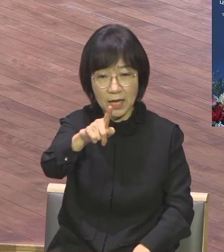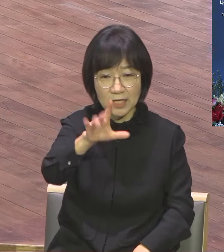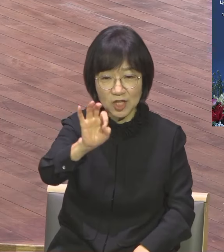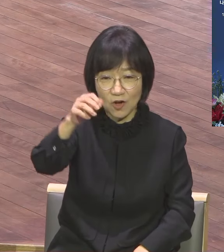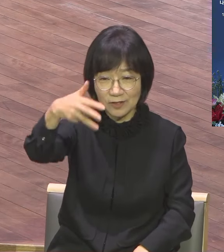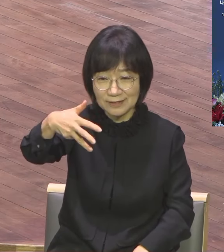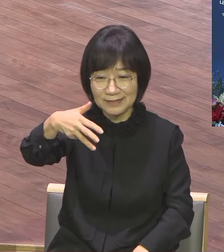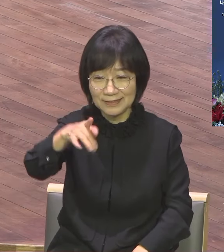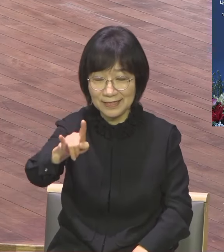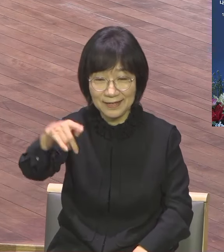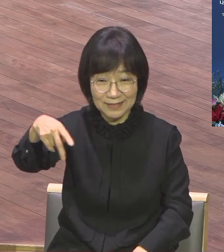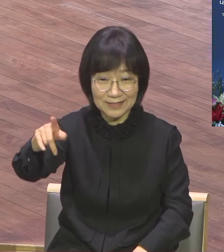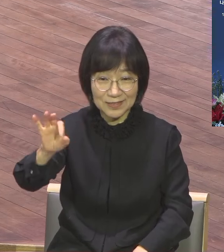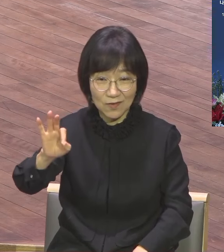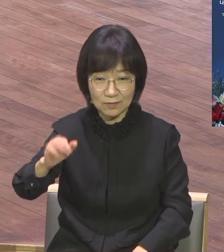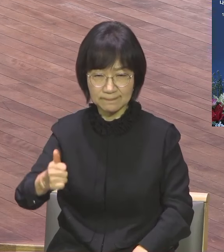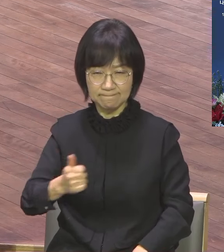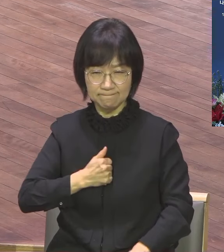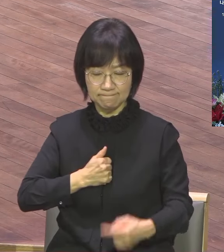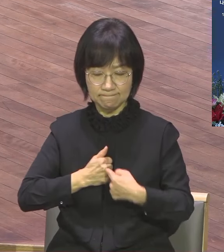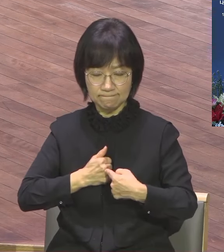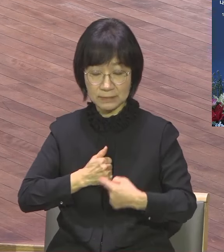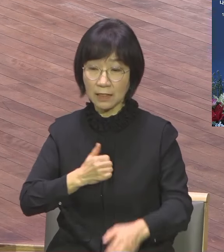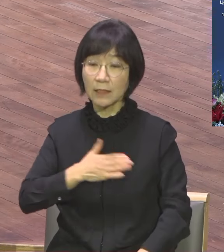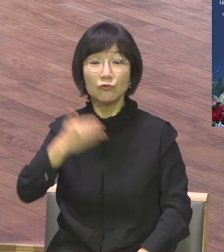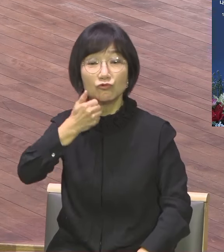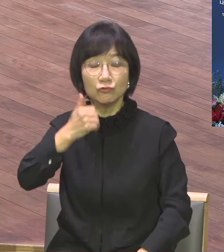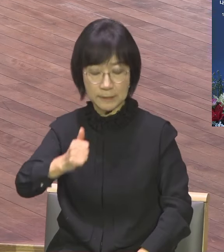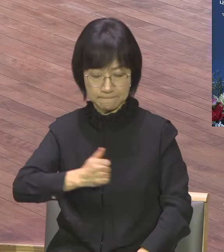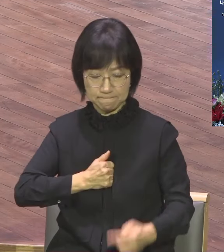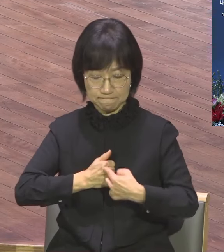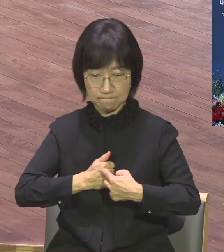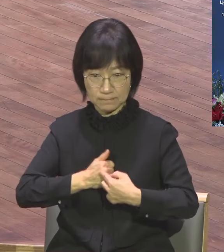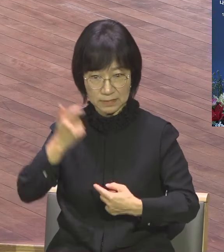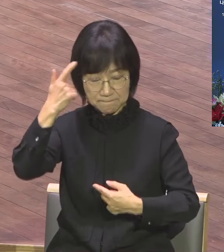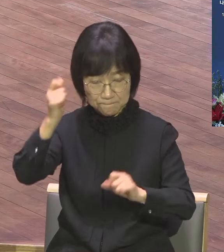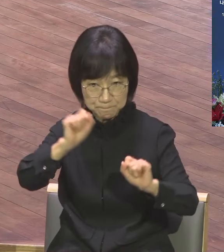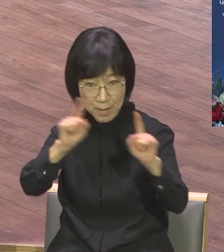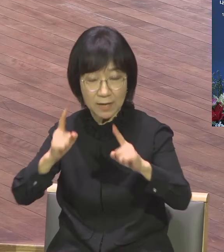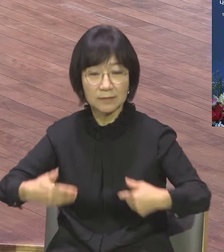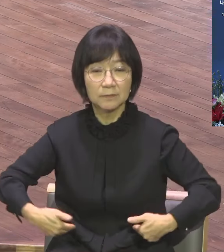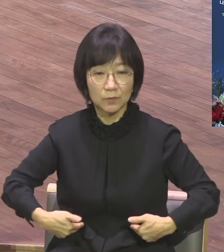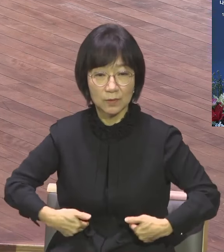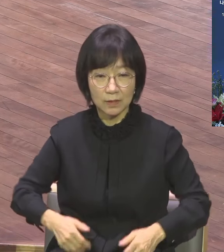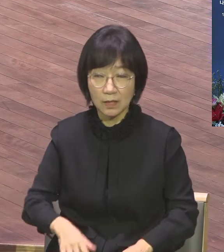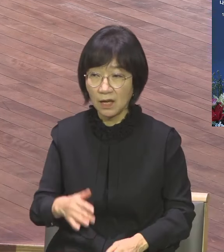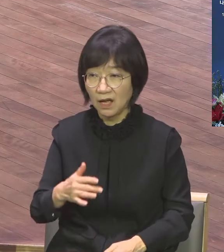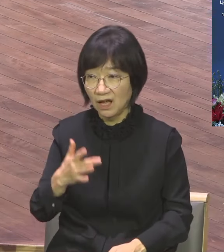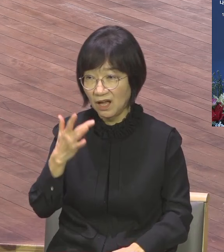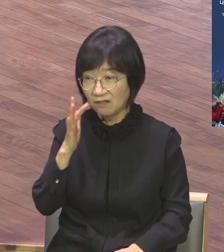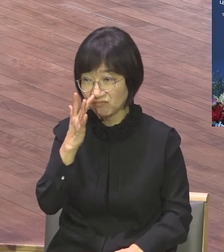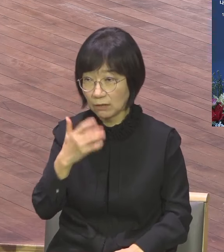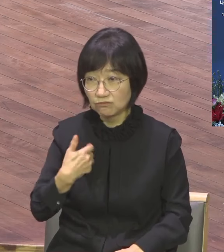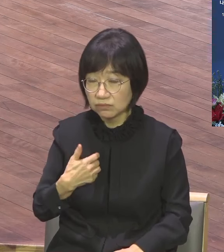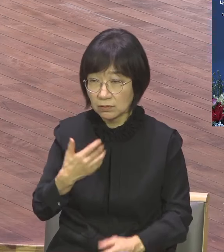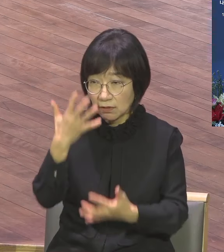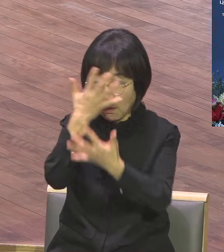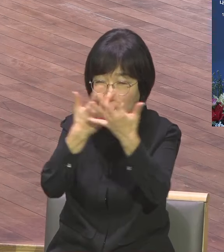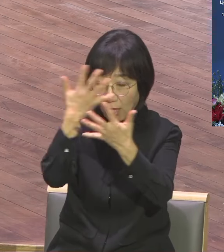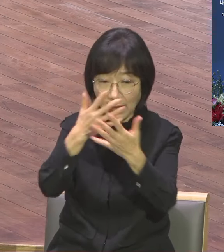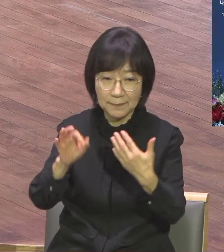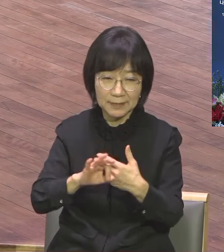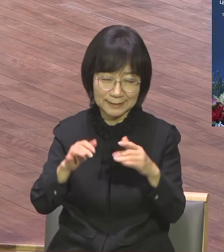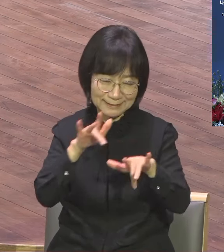사람들을 가지고 놀아 그냥 영적으로 깨어 있지 않으면. 사탄 놀이기 감대 사단이 심부름